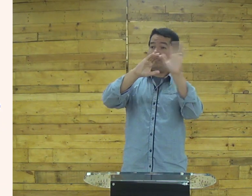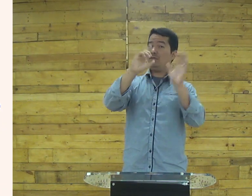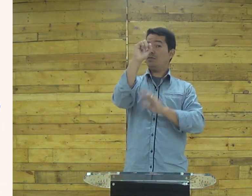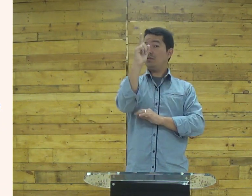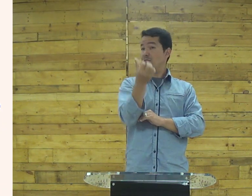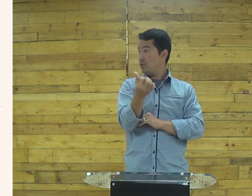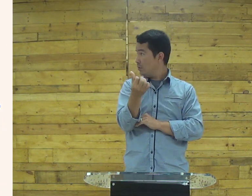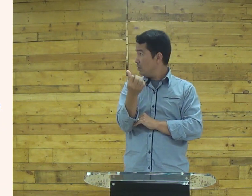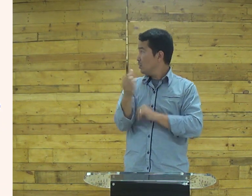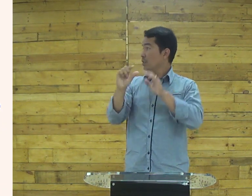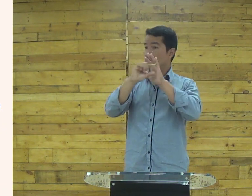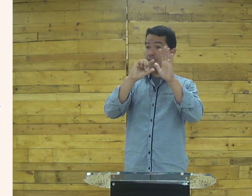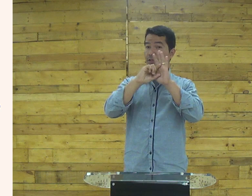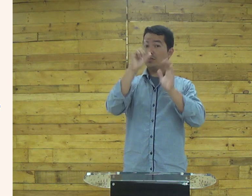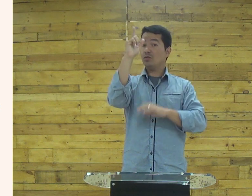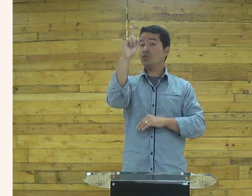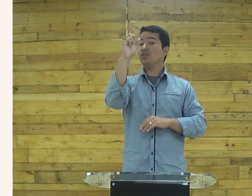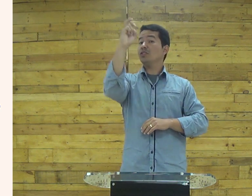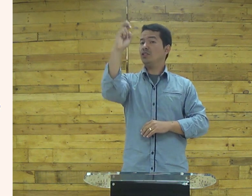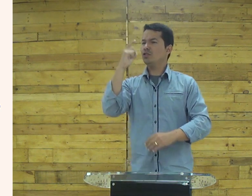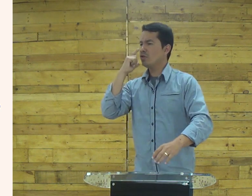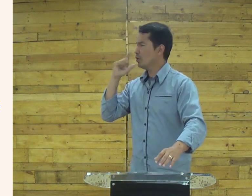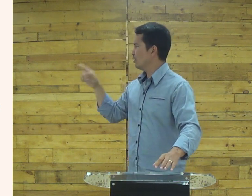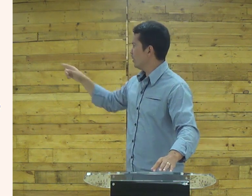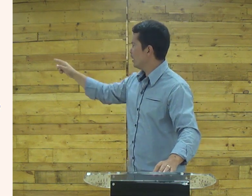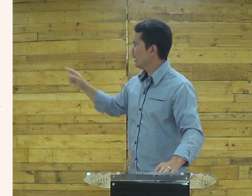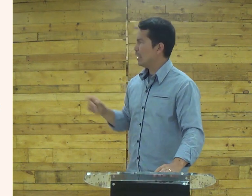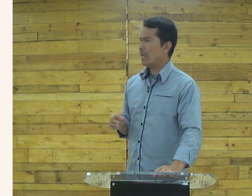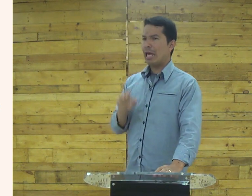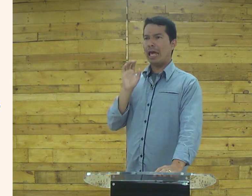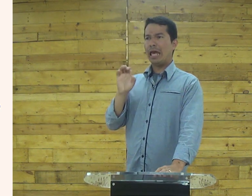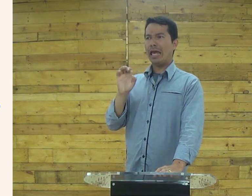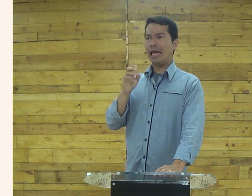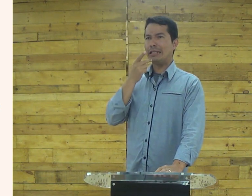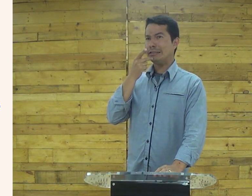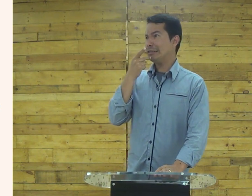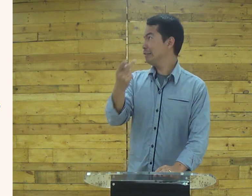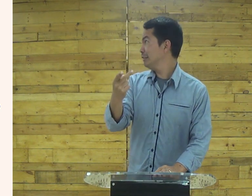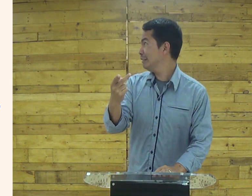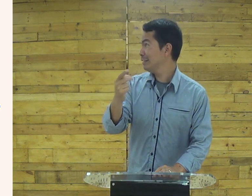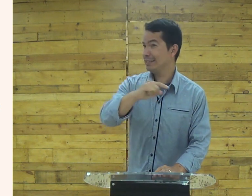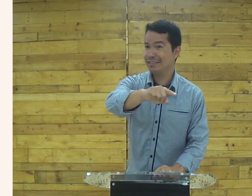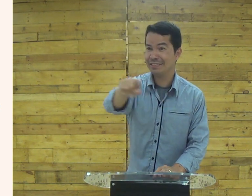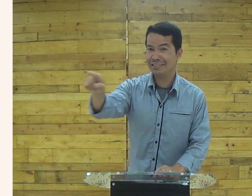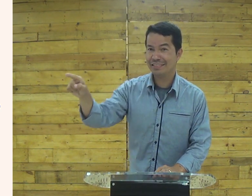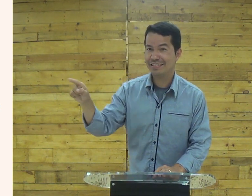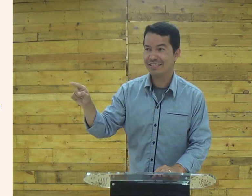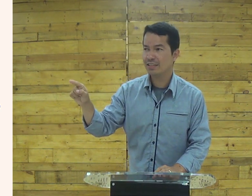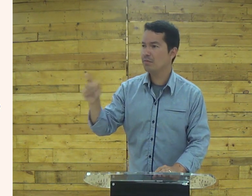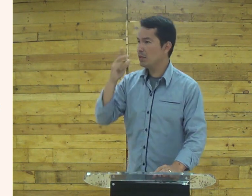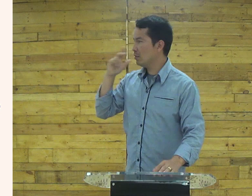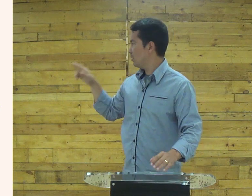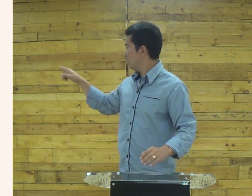Marcos, capítulo 16, versículo 15. E disse-lhes, vocês,